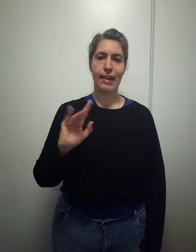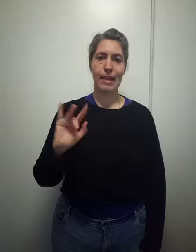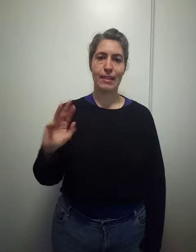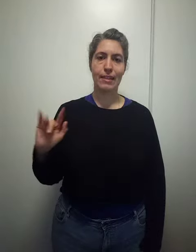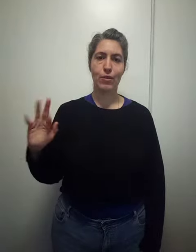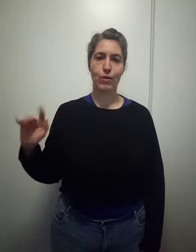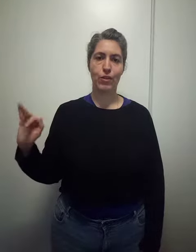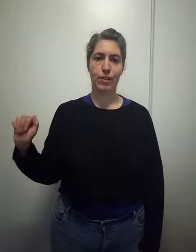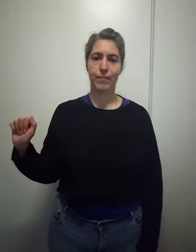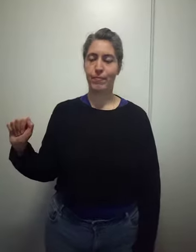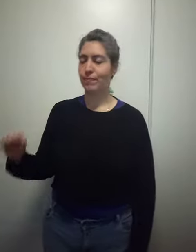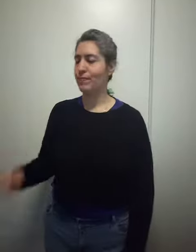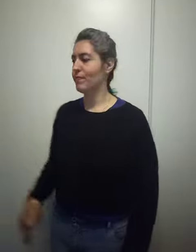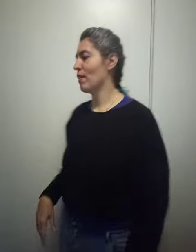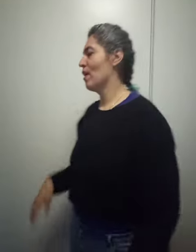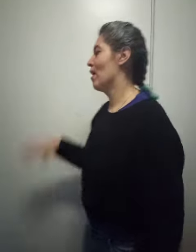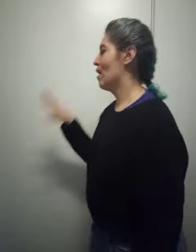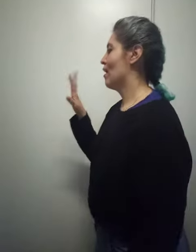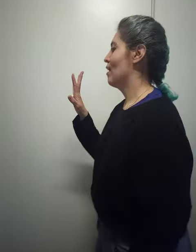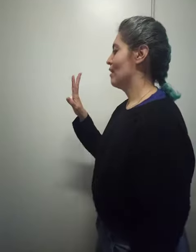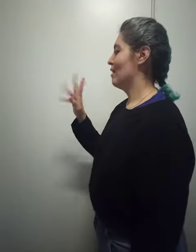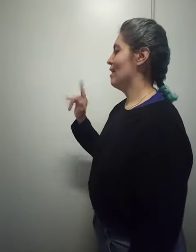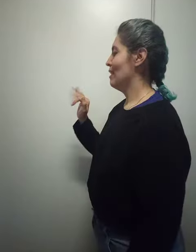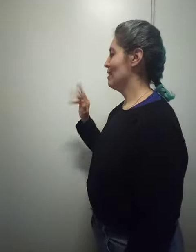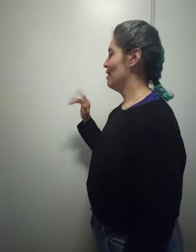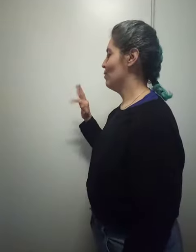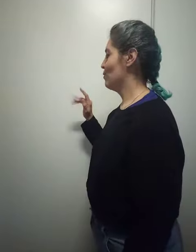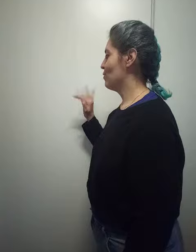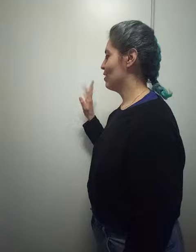d'actylologie d'actylologie